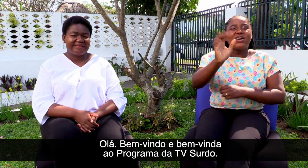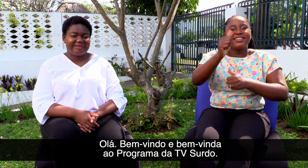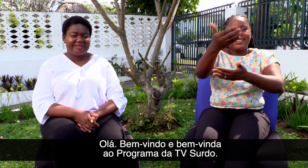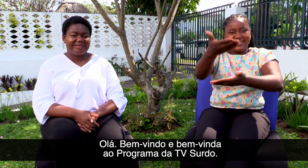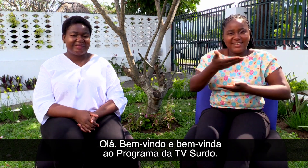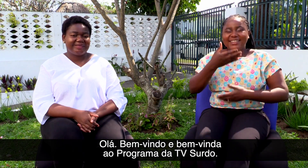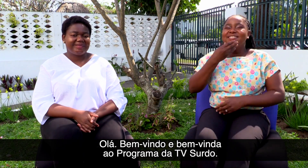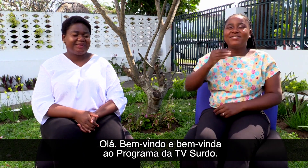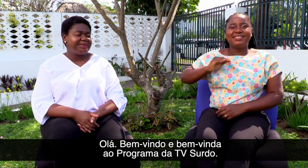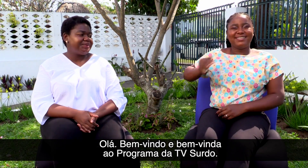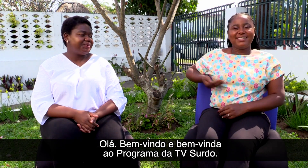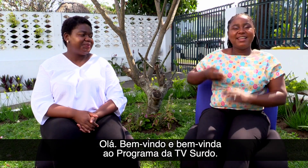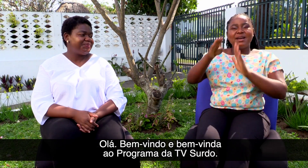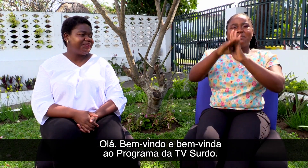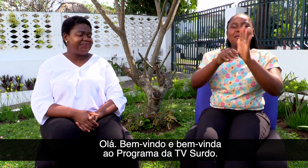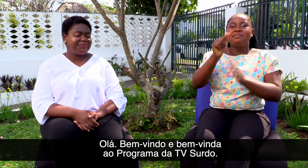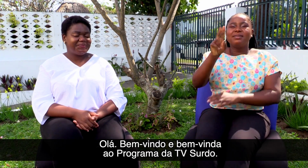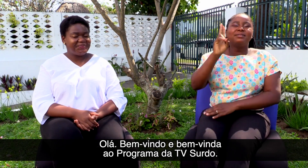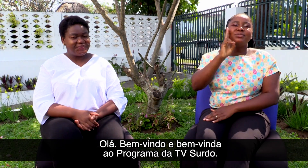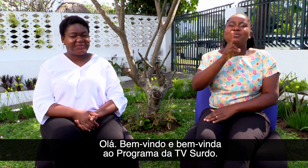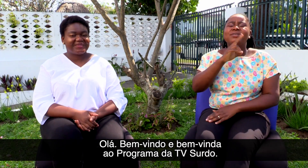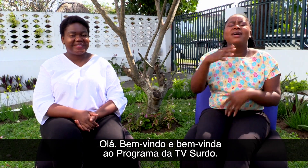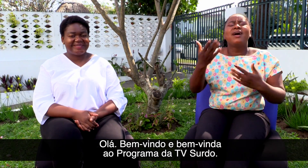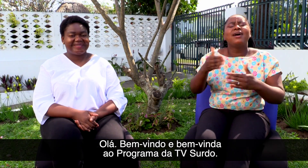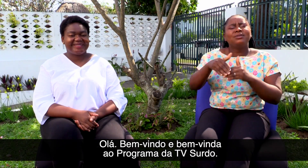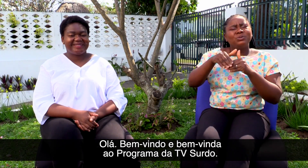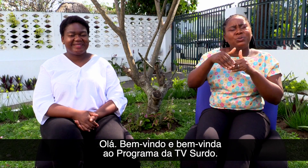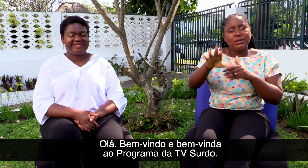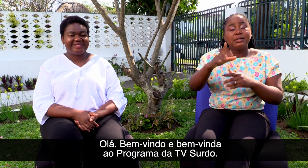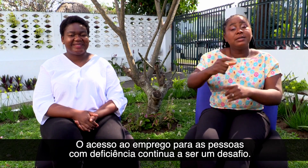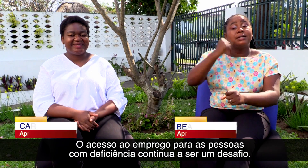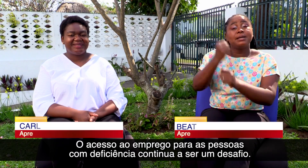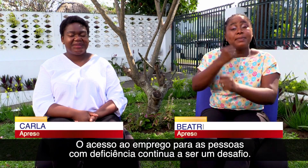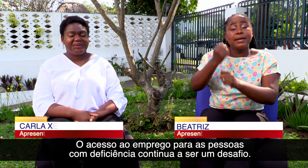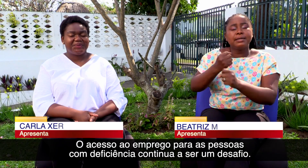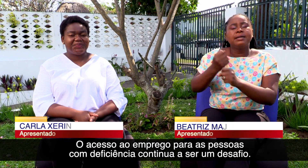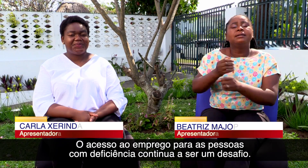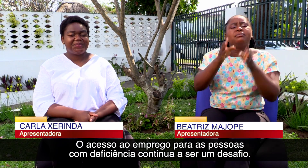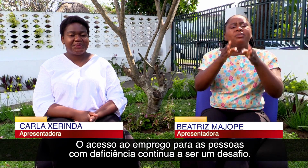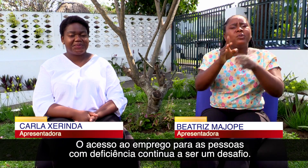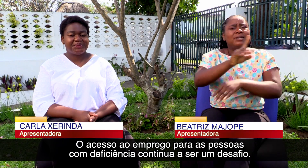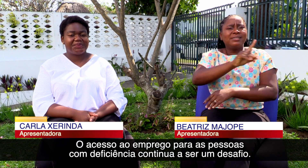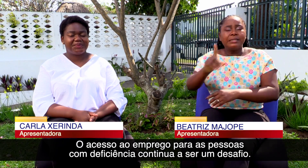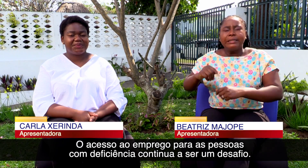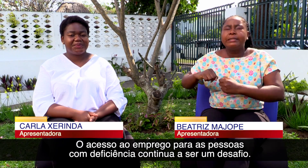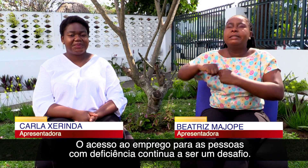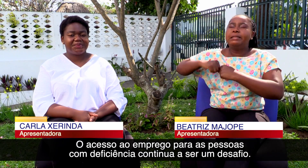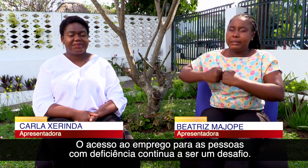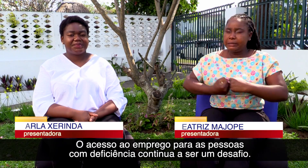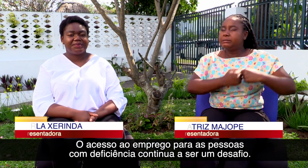Olá, bem-vindo e bem-vinda ao programa da TV Surdo. O acesso ao emprego para pessoas com deficiência continua a ser